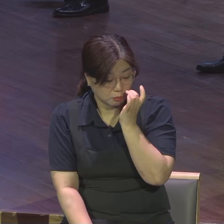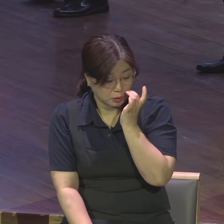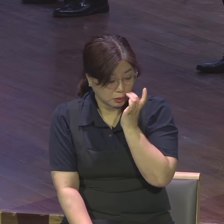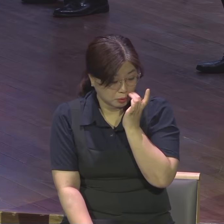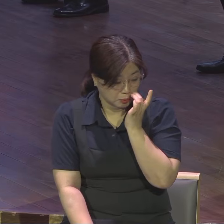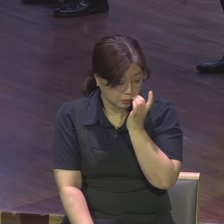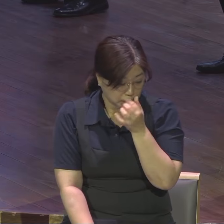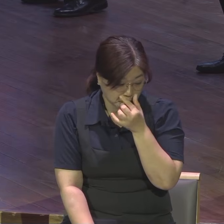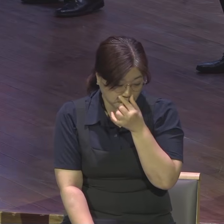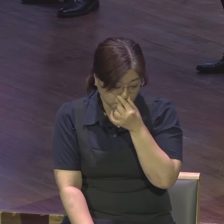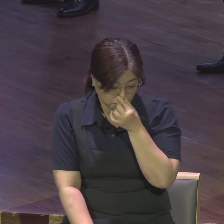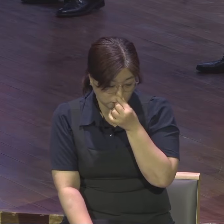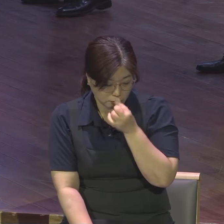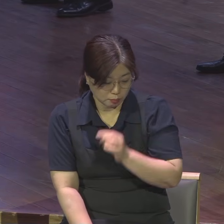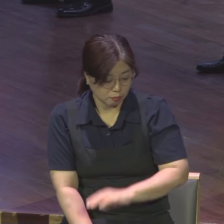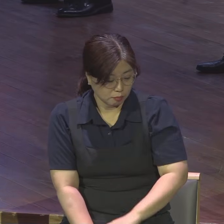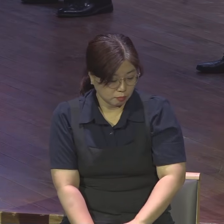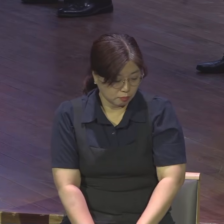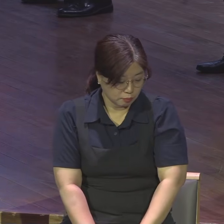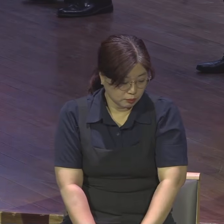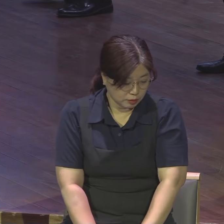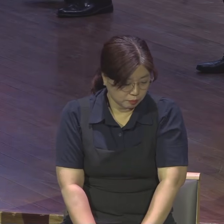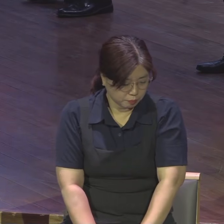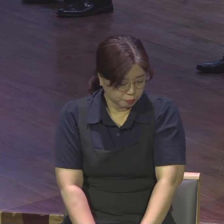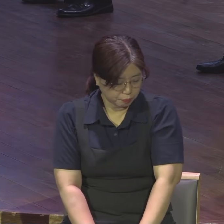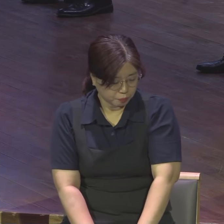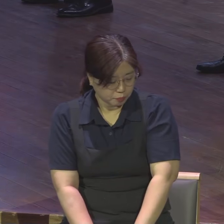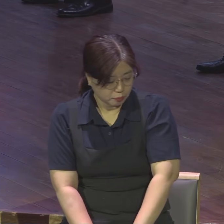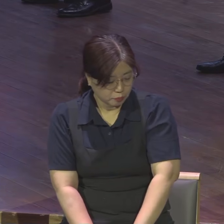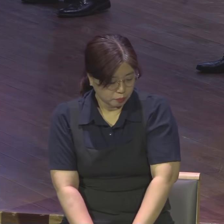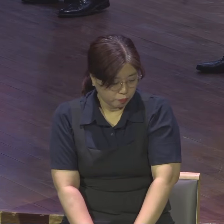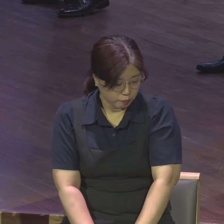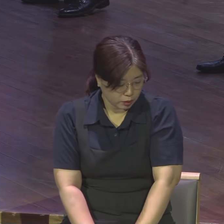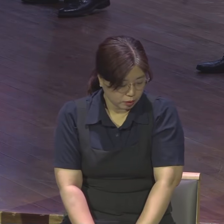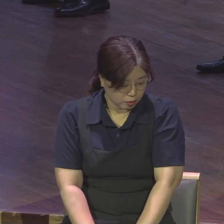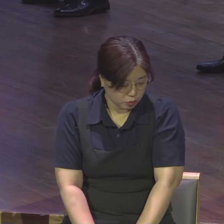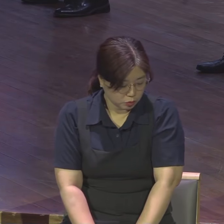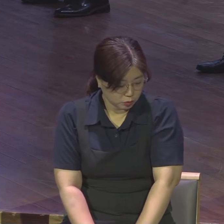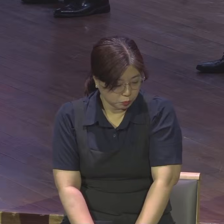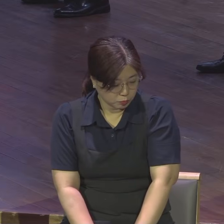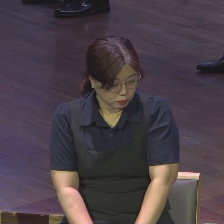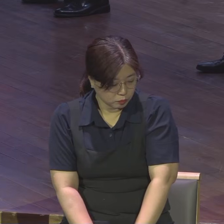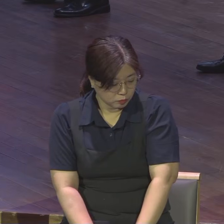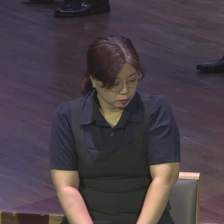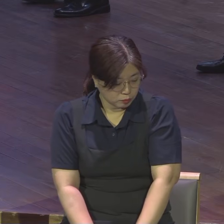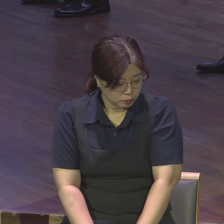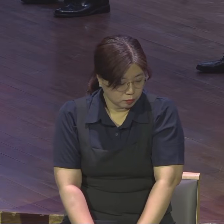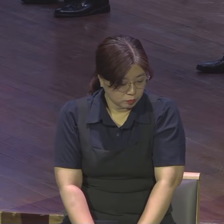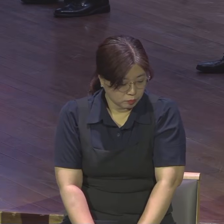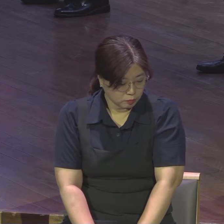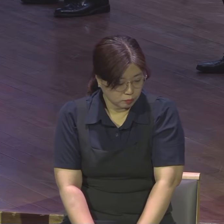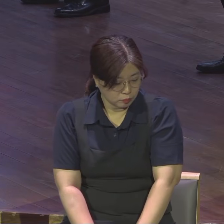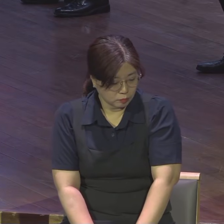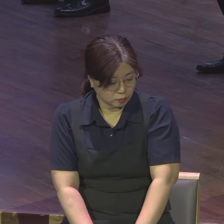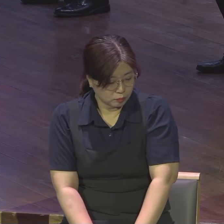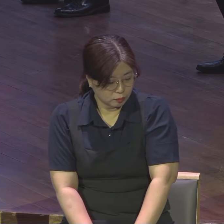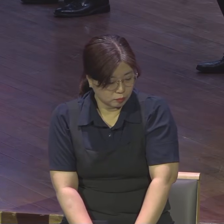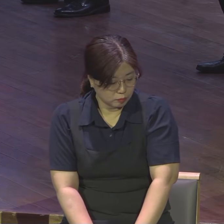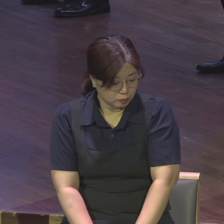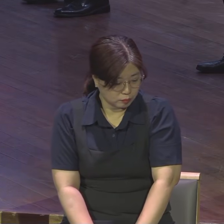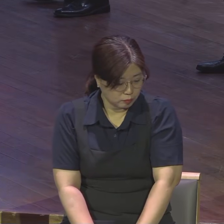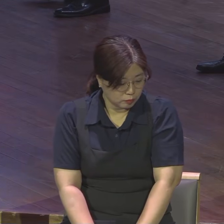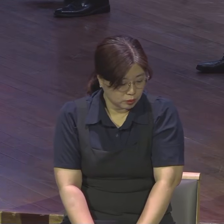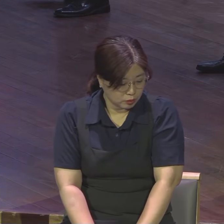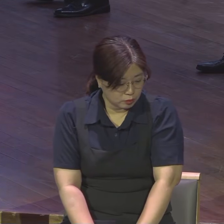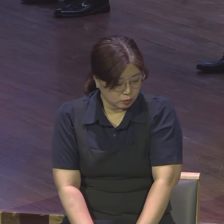사역을 통해서 예언의 장막통가 넓어지게 하시고 모든 영육 간에 고통받는 영적인 질병, 육적인